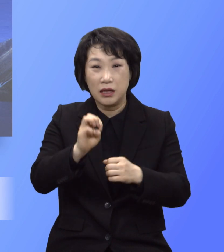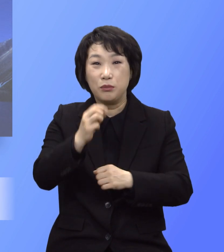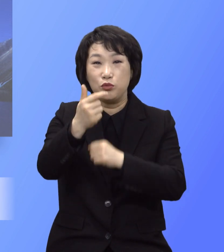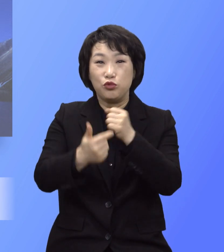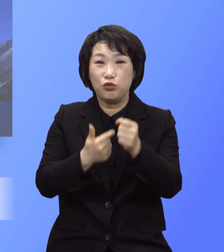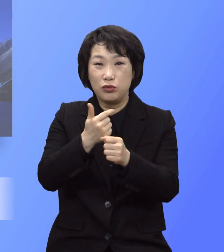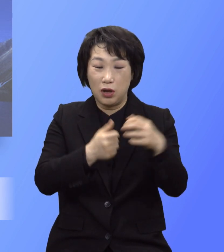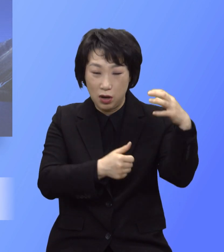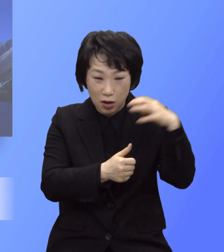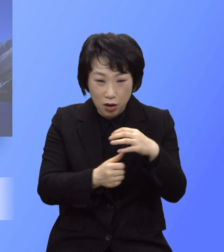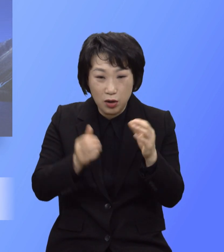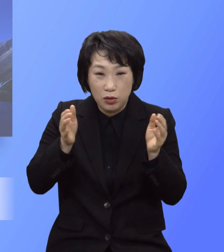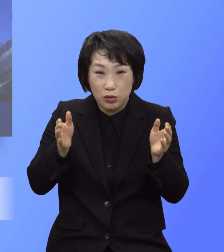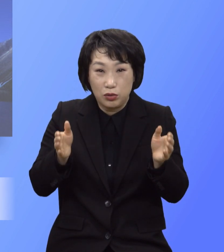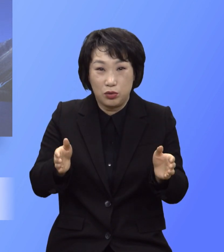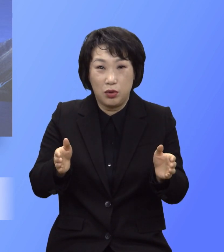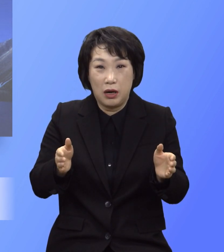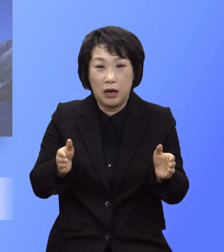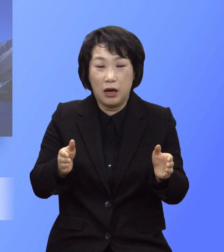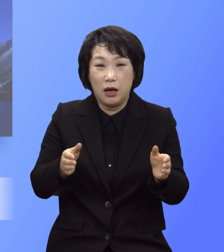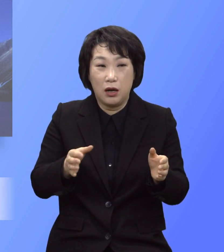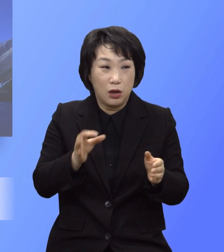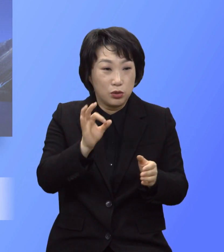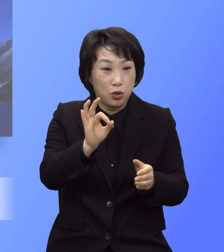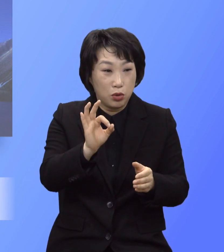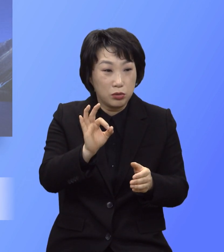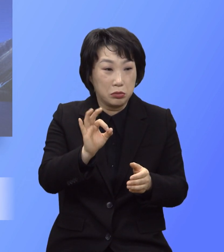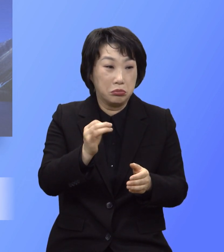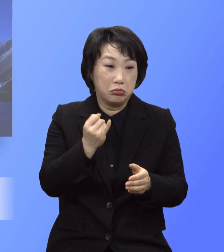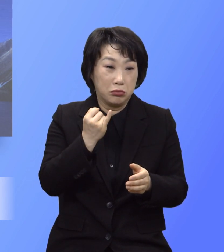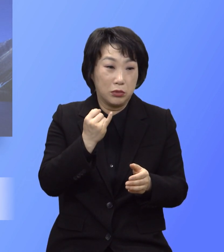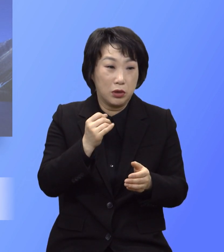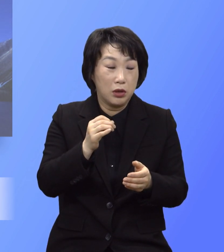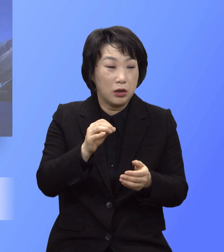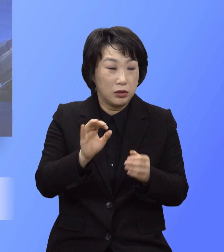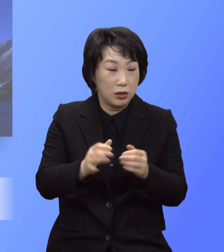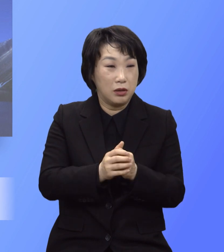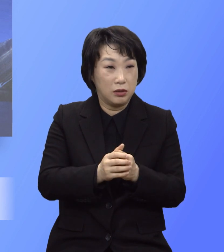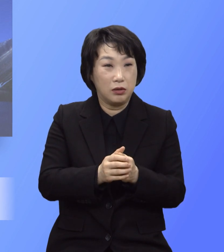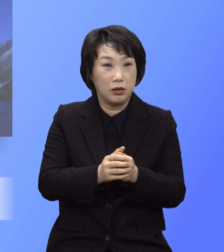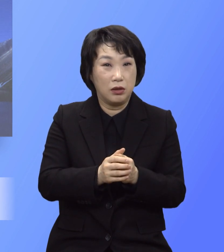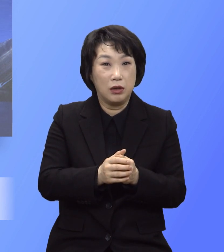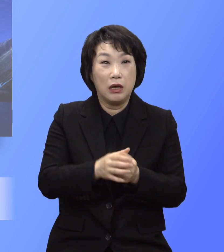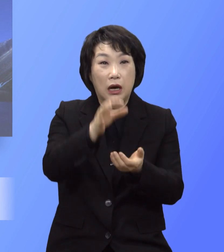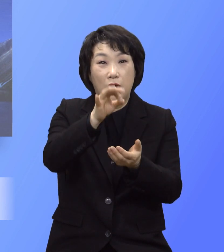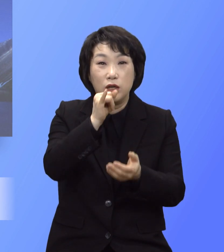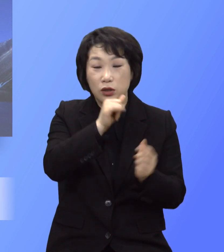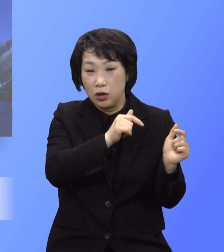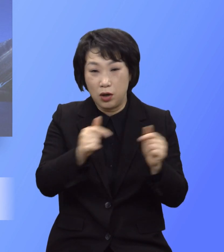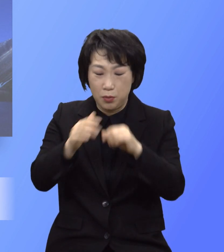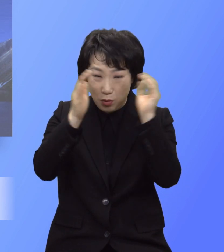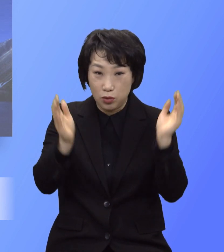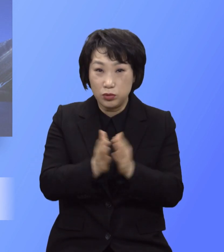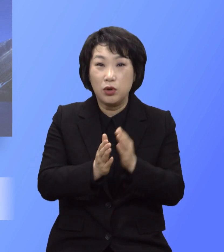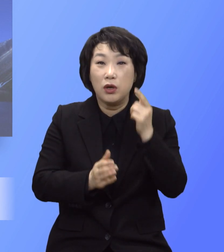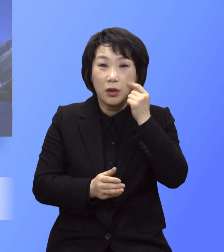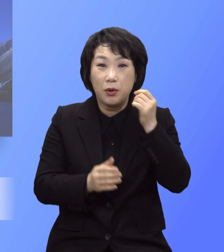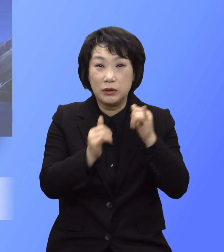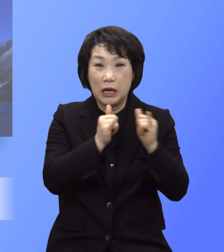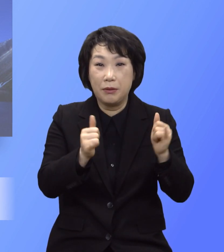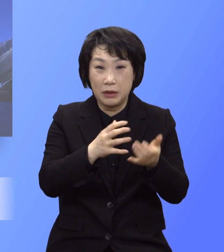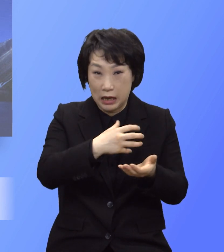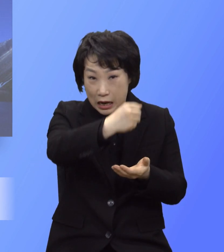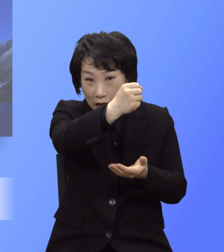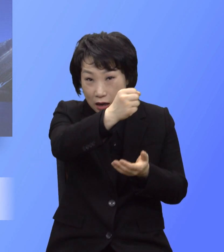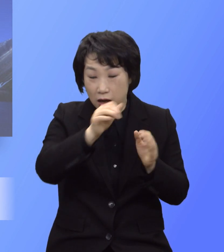압박 속에서 돈 될 만한 건 다 일본 사람들이 부엌에 있는